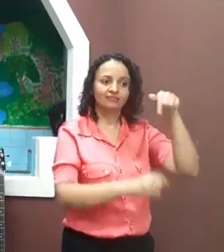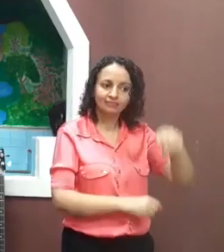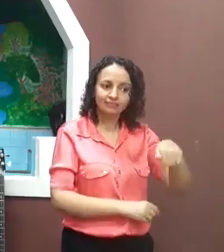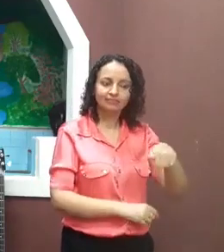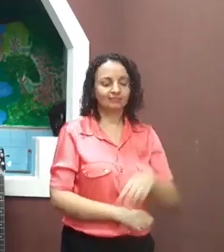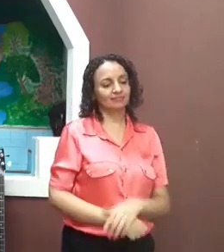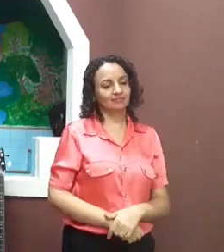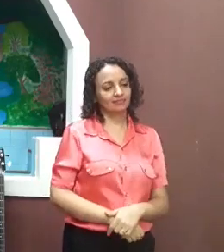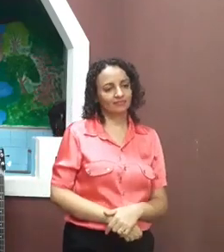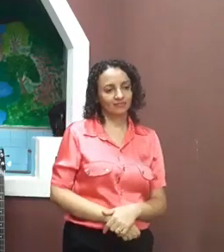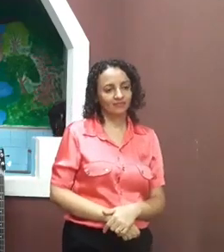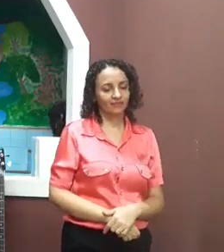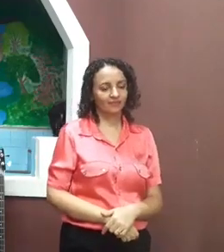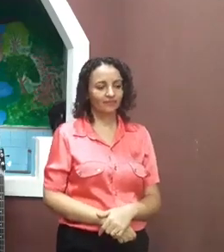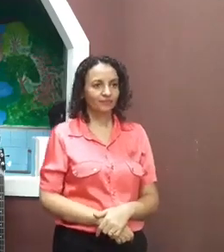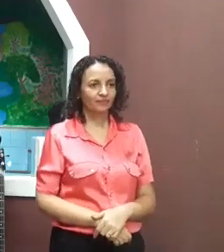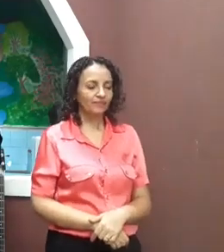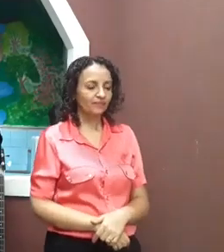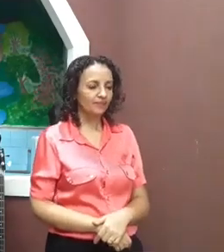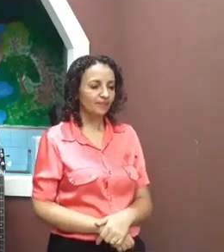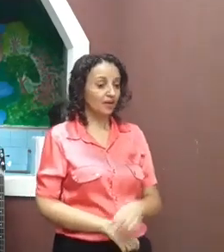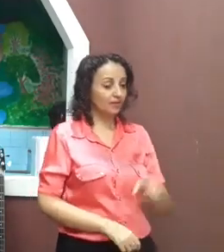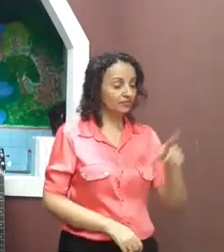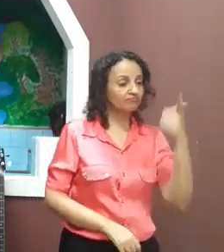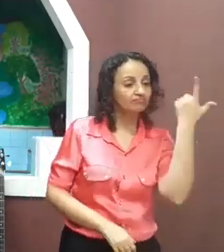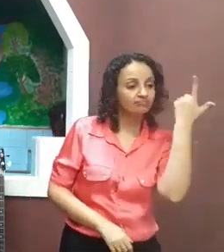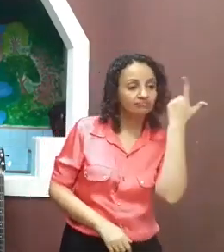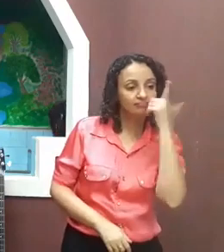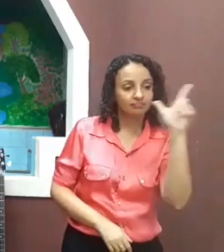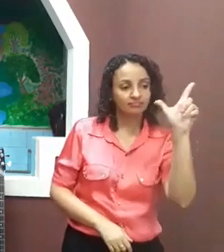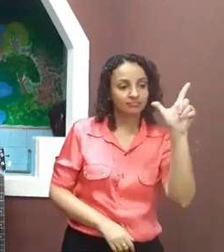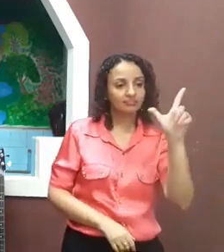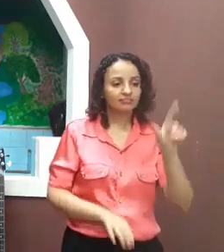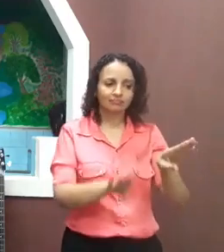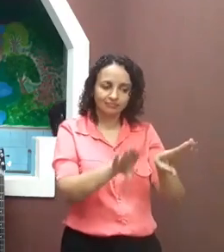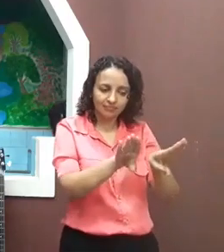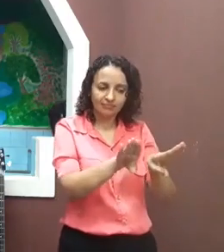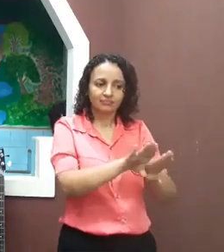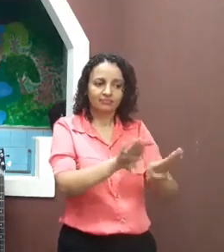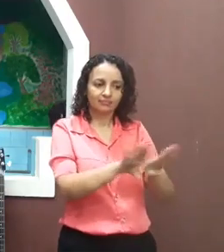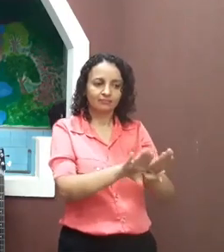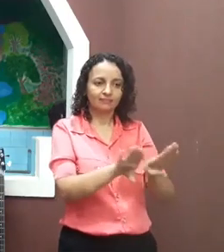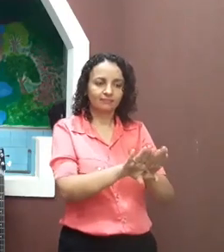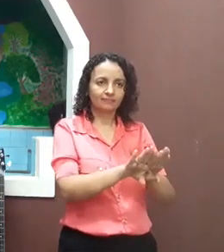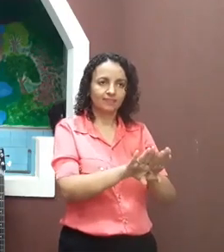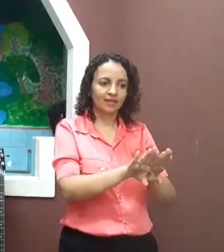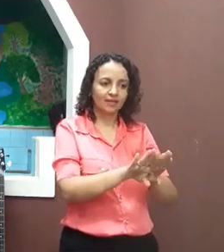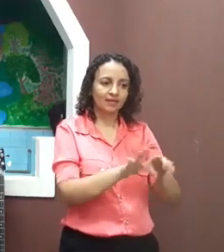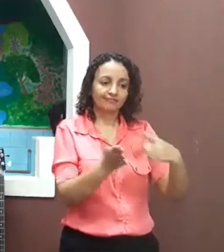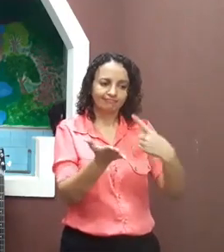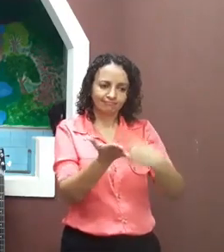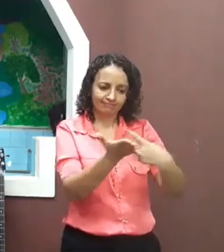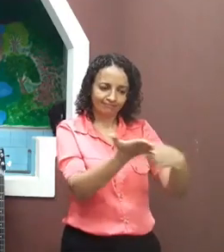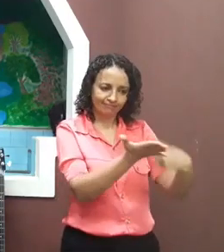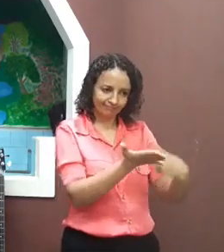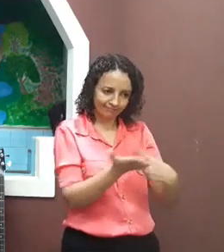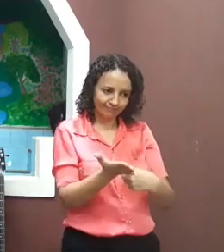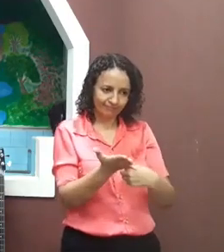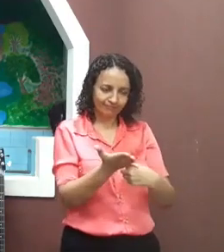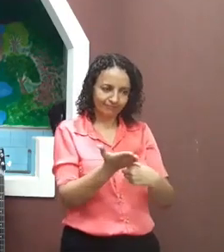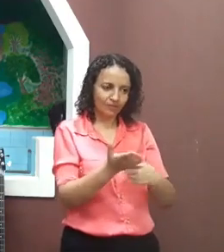igreja, sim, que você consegue ter a condição de participar da maior obra do